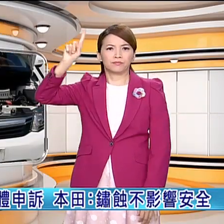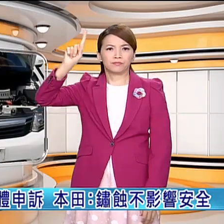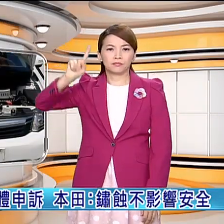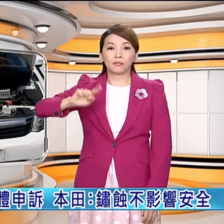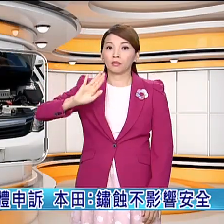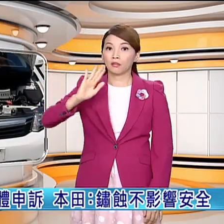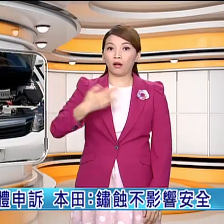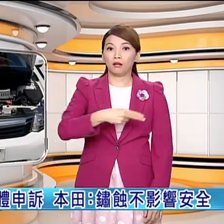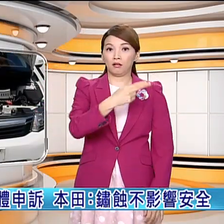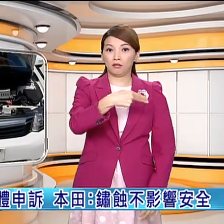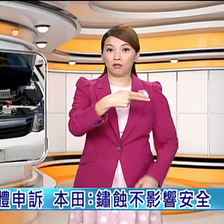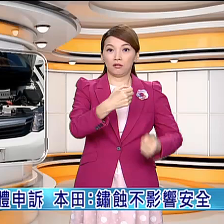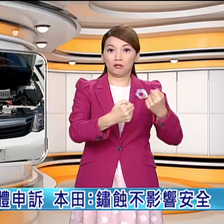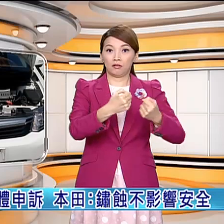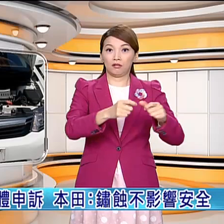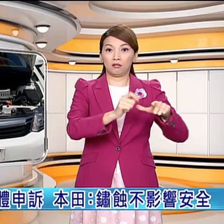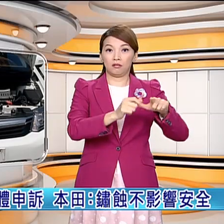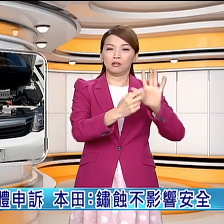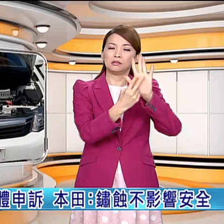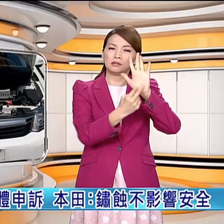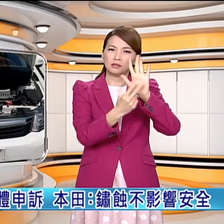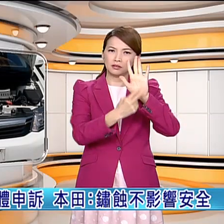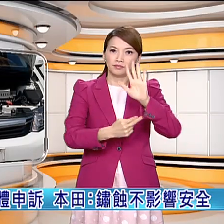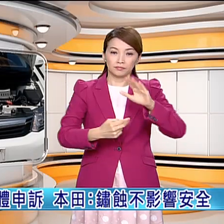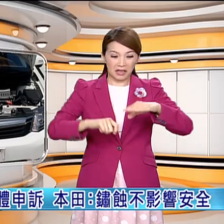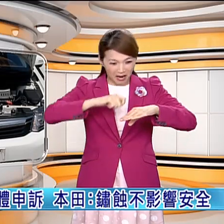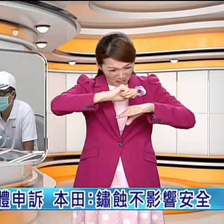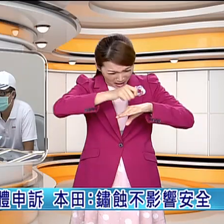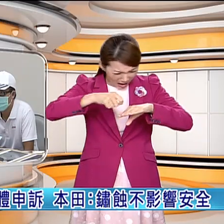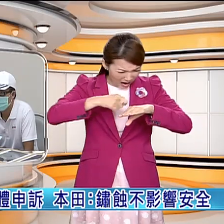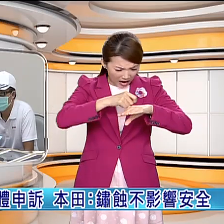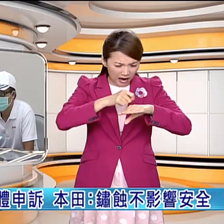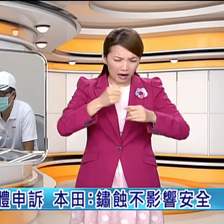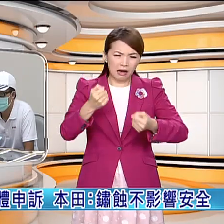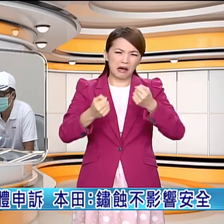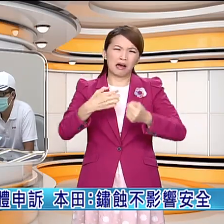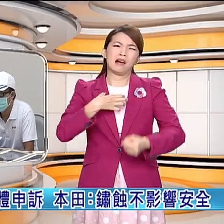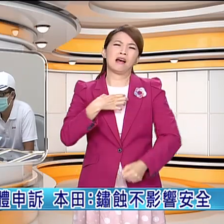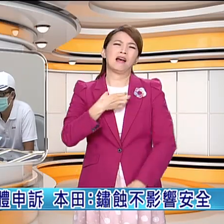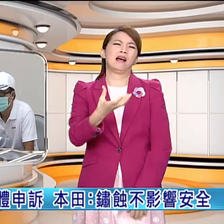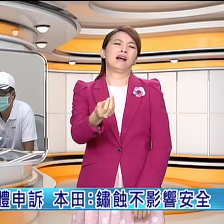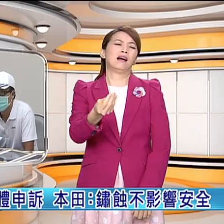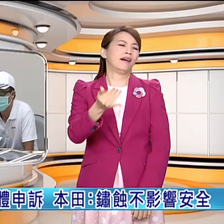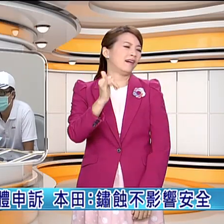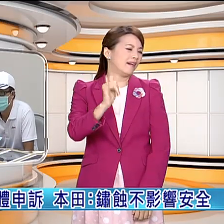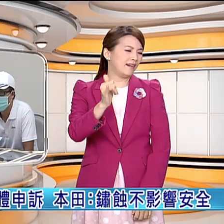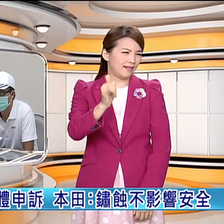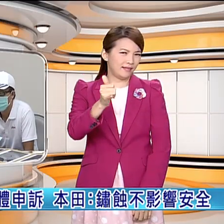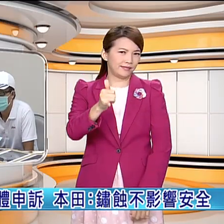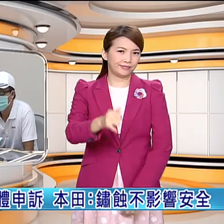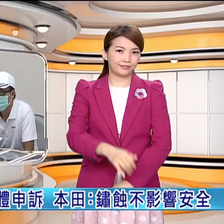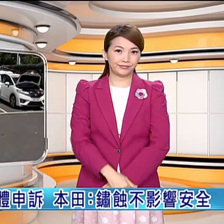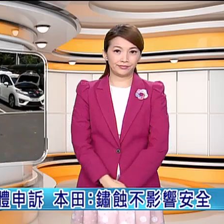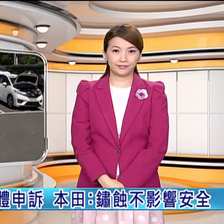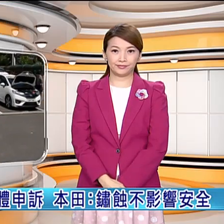已经连续提出集体申诉。不过本田汽车表示，锈蚀不会立即影响到行车安